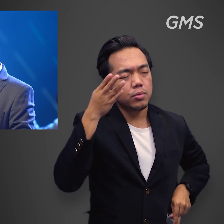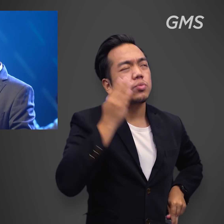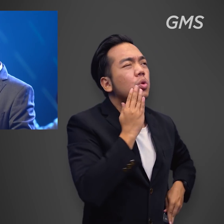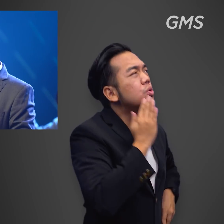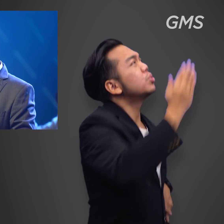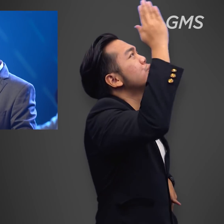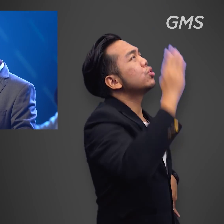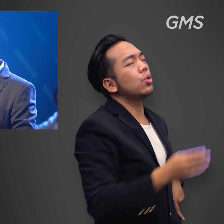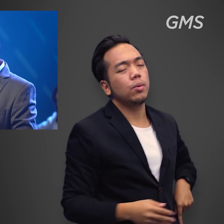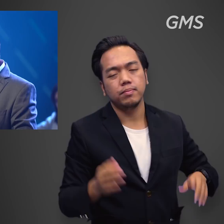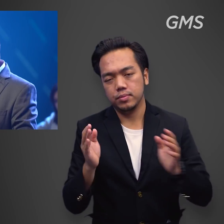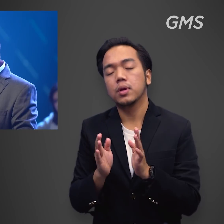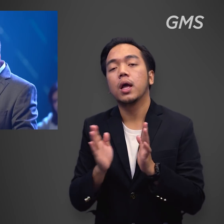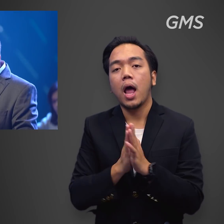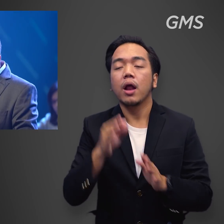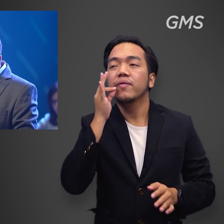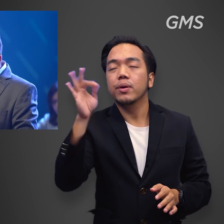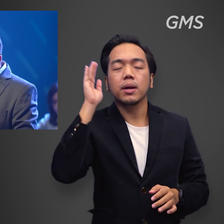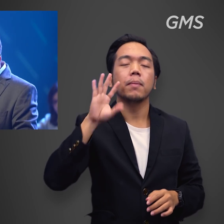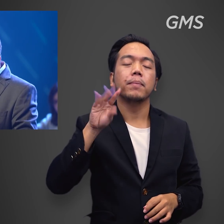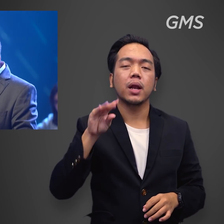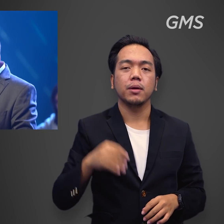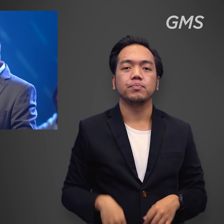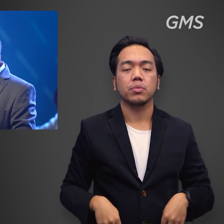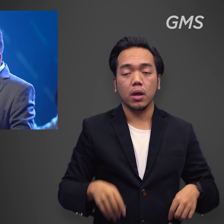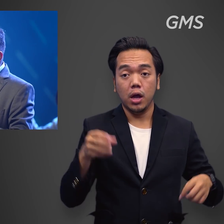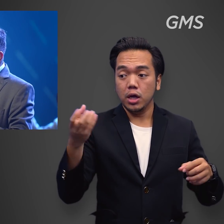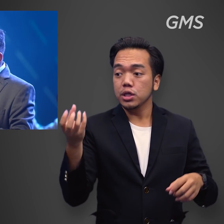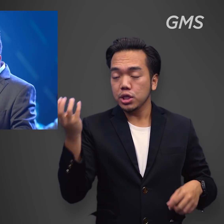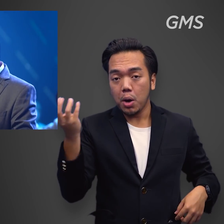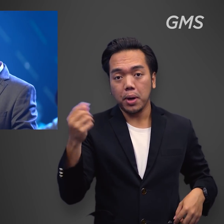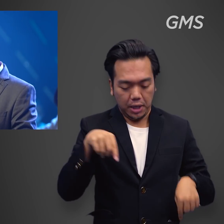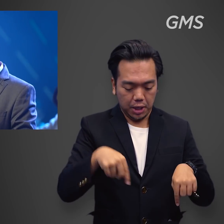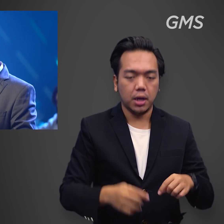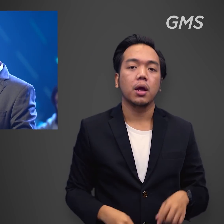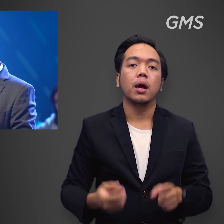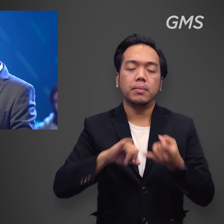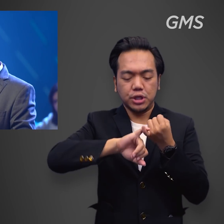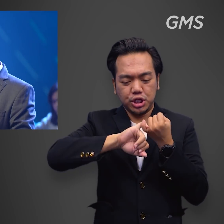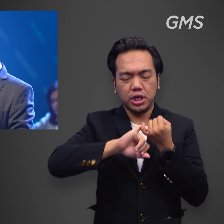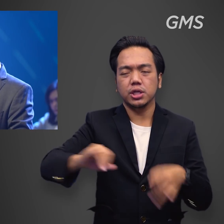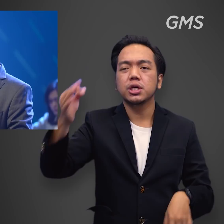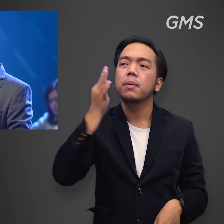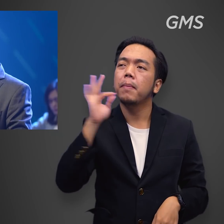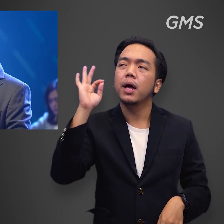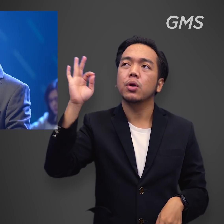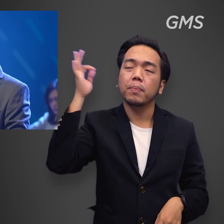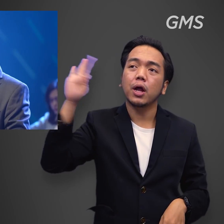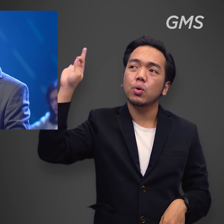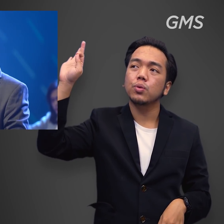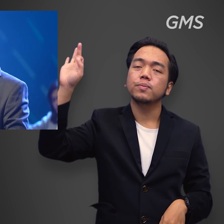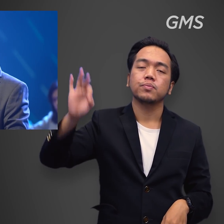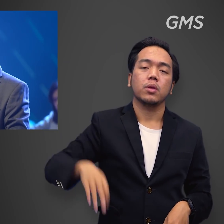demikian juga ia mengambil cawan sesudah makan. Lalu berkata, cawan ini adalah perjanjian baru yang dimeteraikan